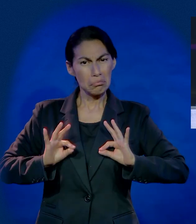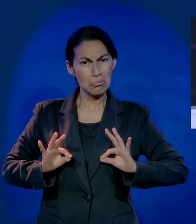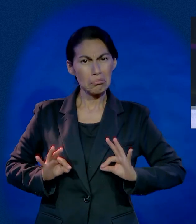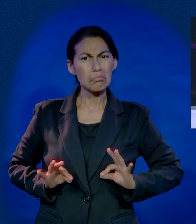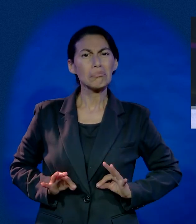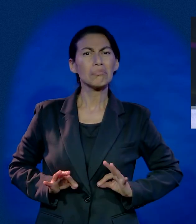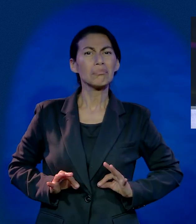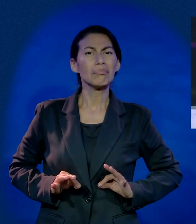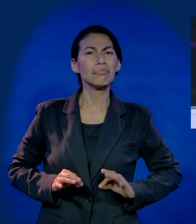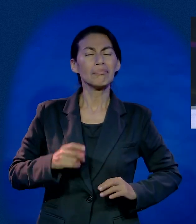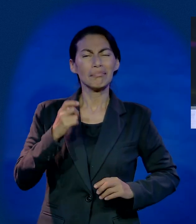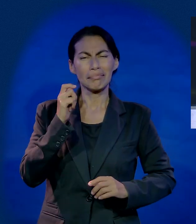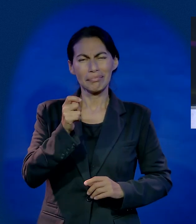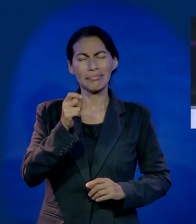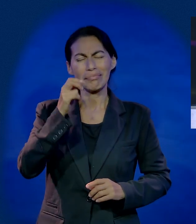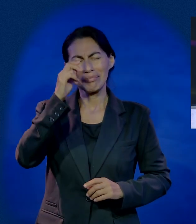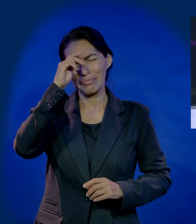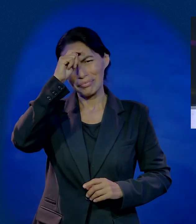tranquilo, qué bendición.